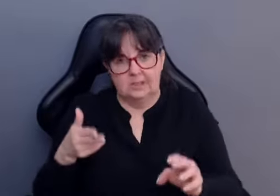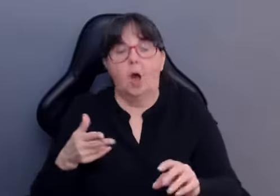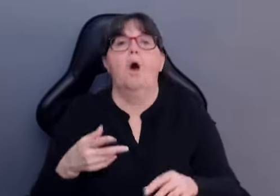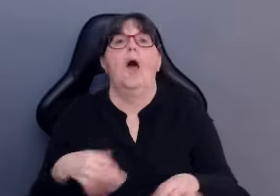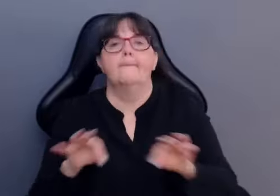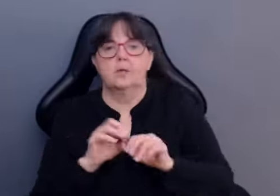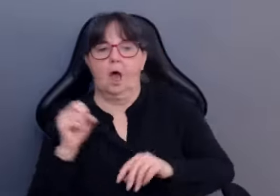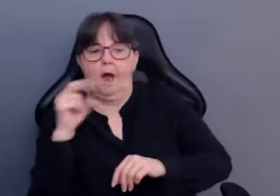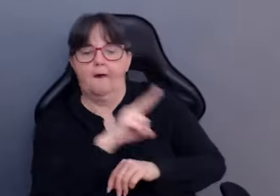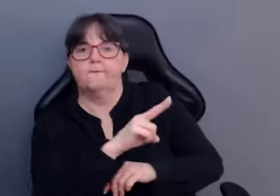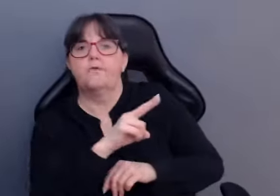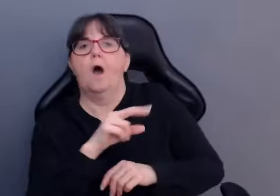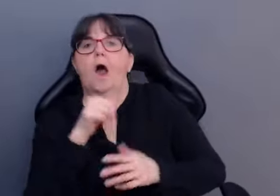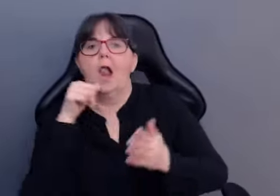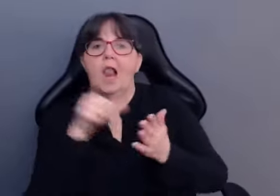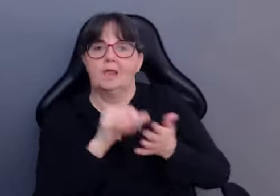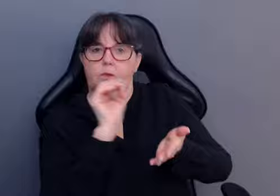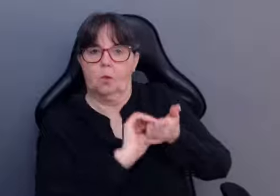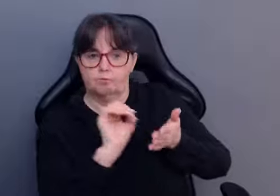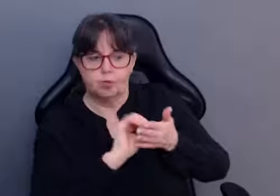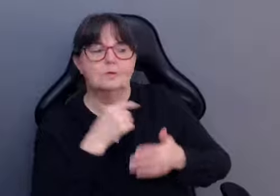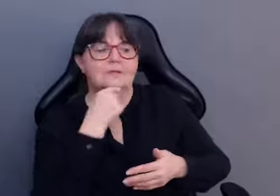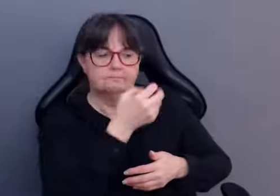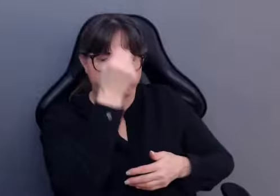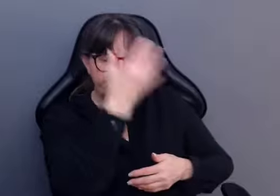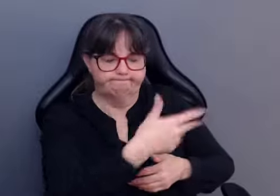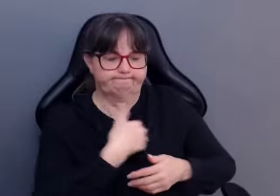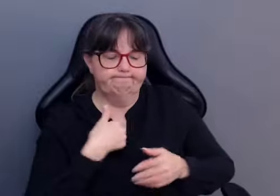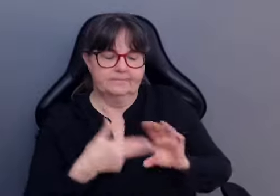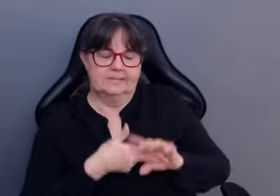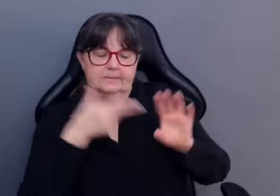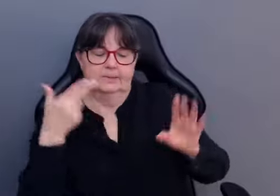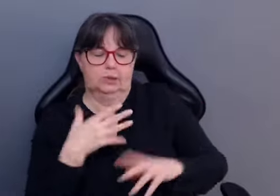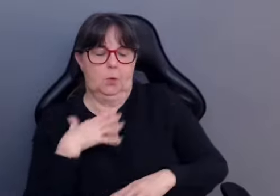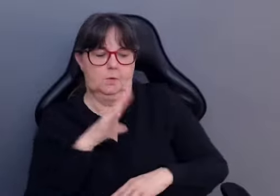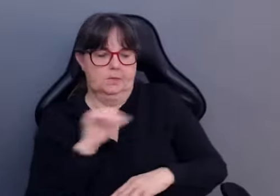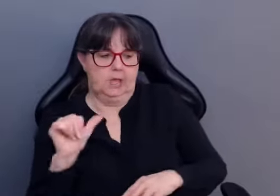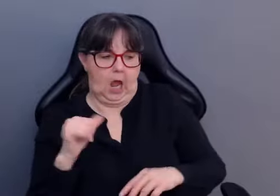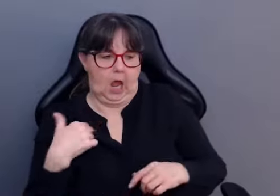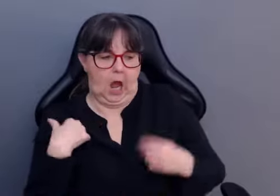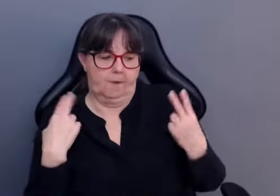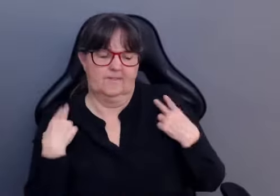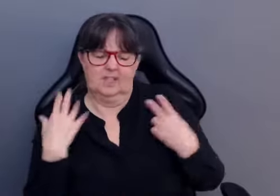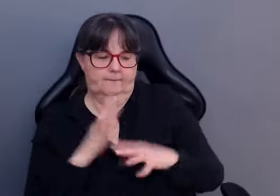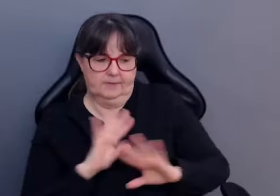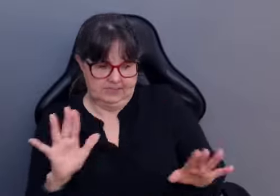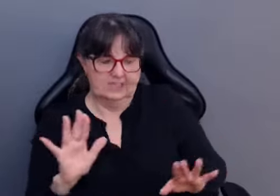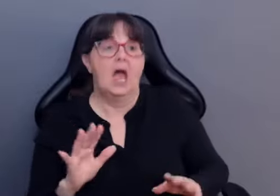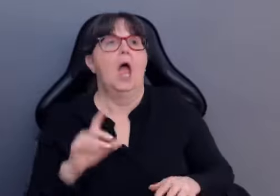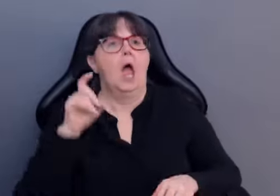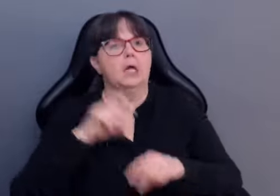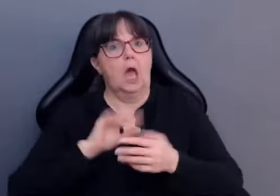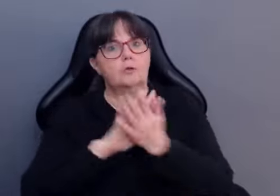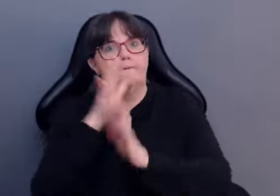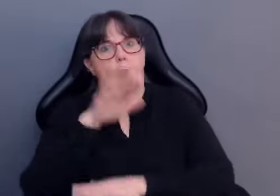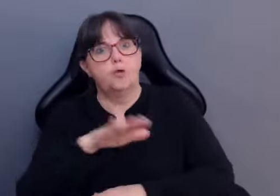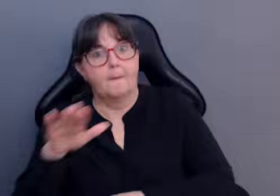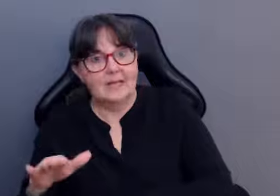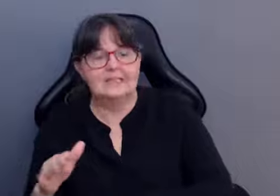social une lettre de démission. La démission est effective à l'acceptation par le conseil